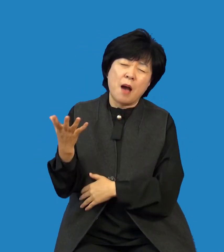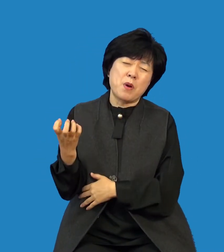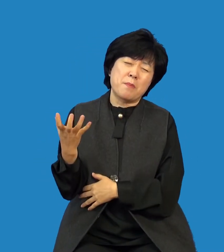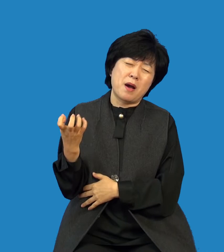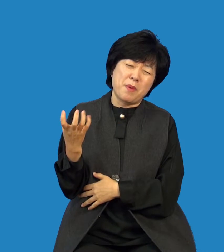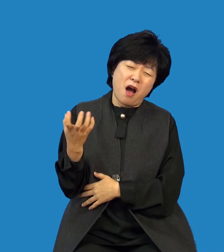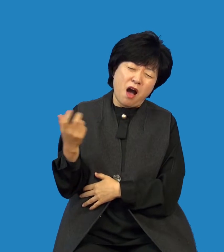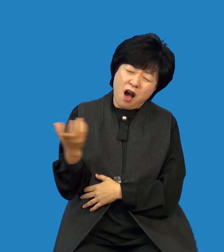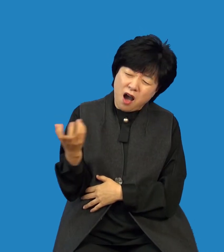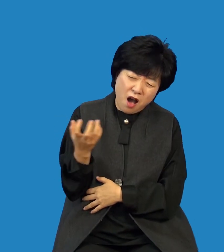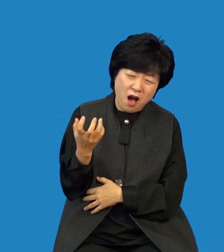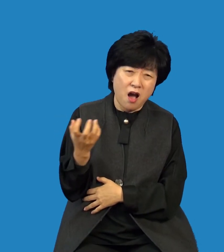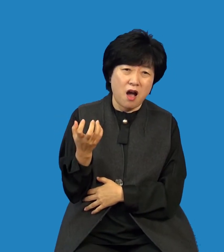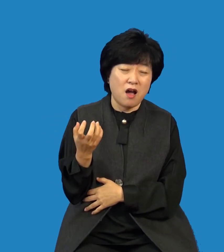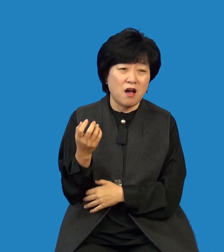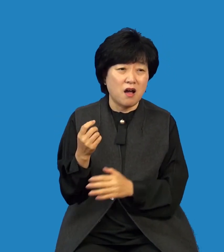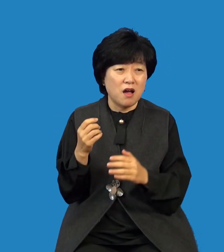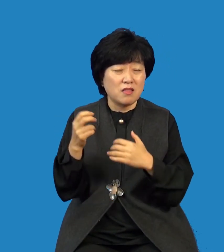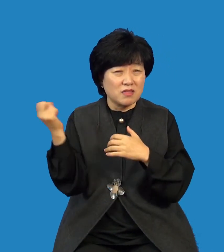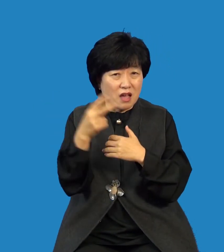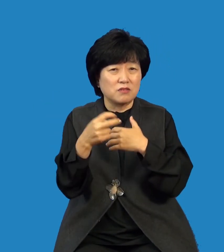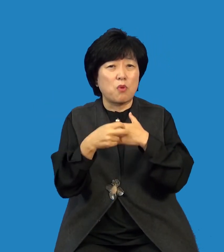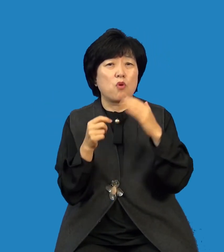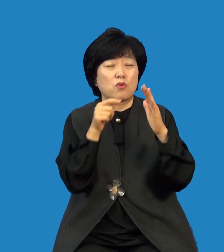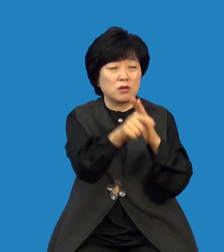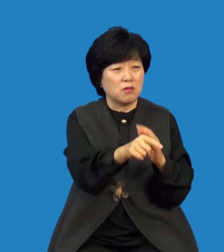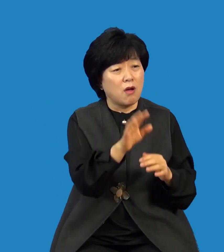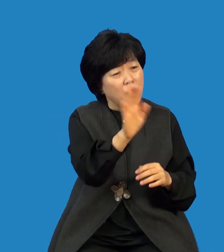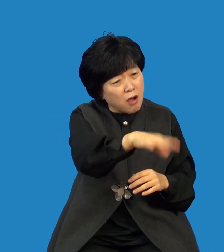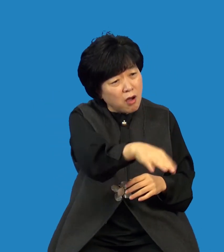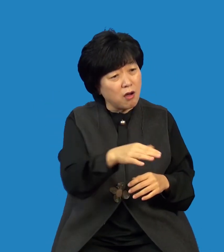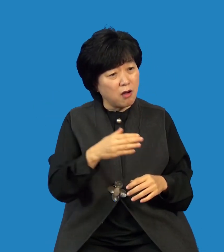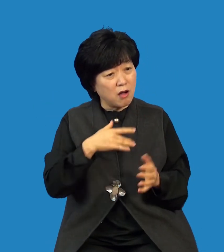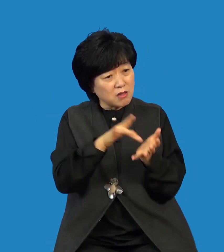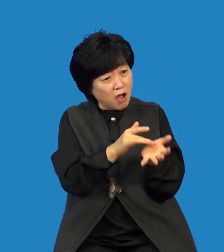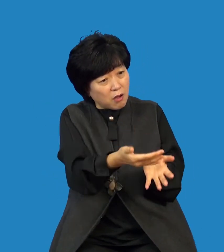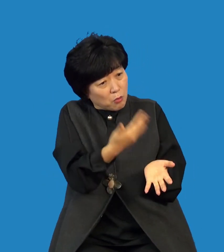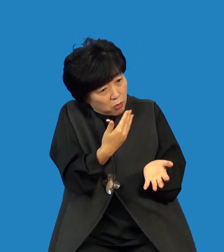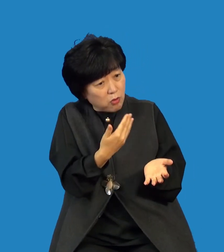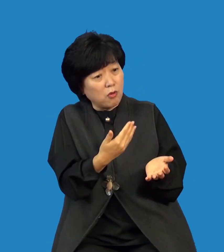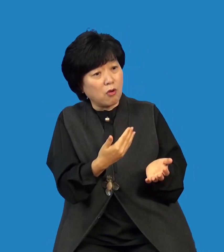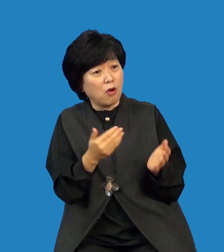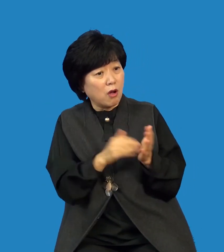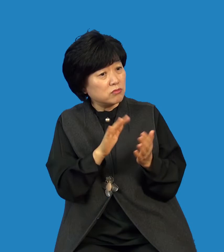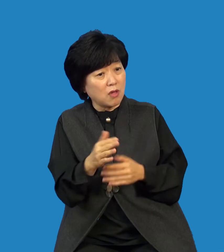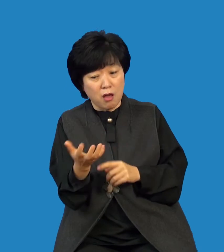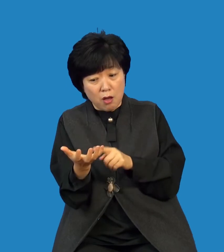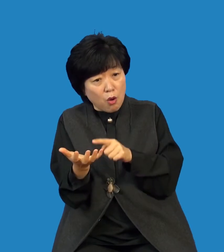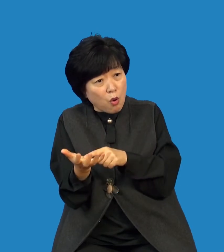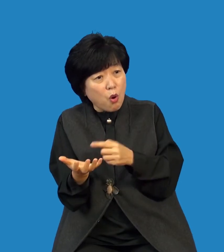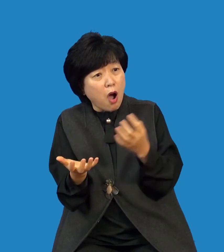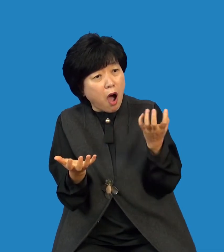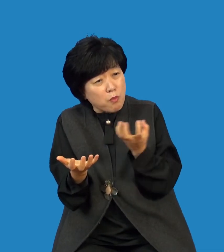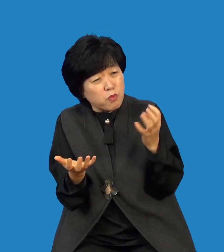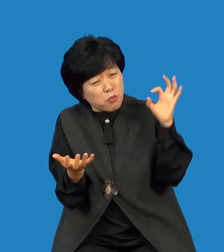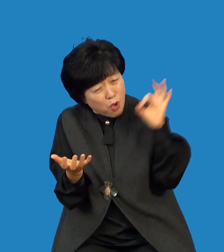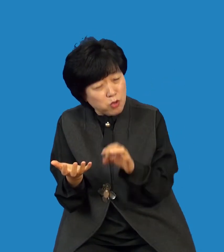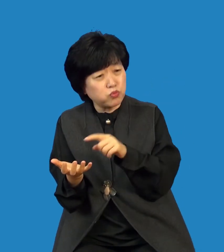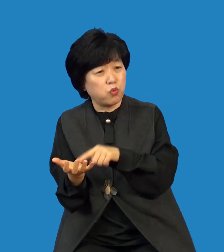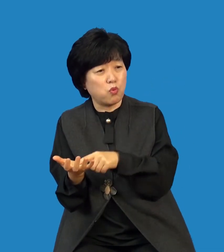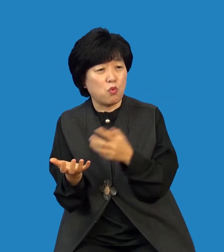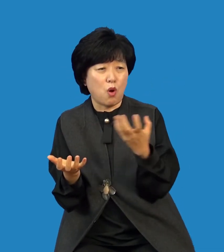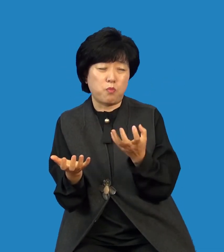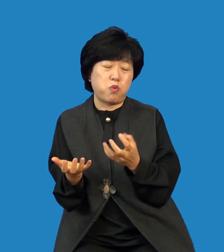갔습니다. 주신 소염제 먹었는데 이거 안 났는데요. 그랬더니 이상하다, 분명히 나야 되는데 왜 안 났지? 그러더니 이렇게 상처를 보더니 주사를 한번 놔보자고.